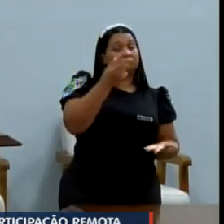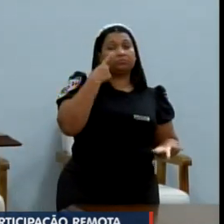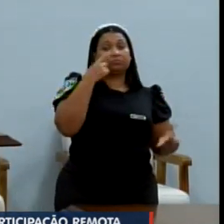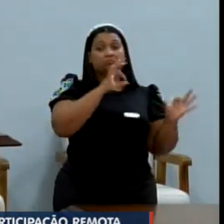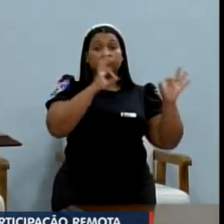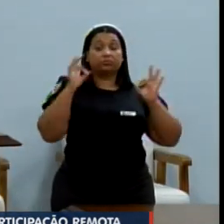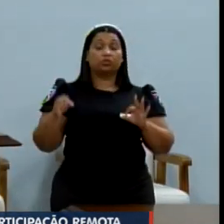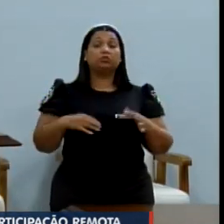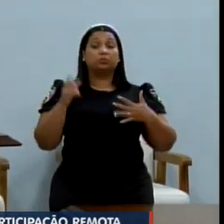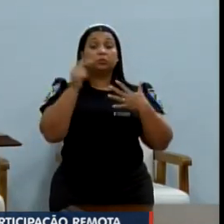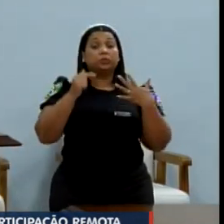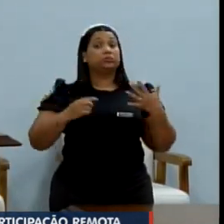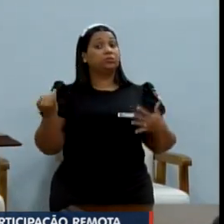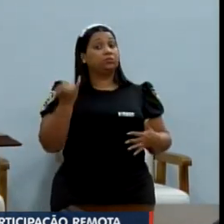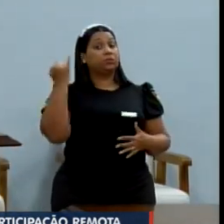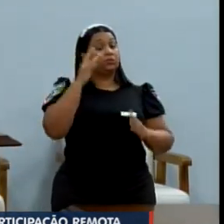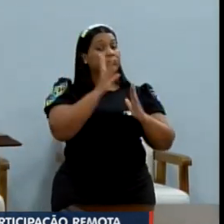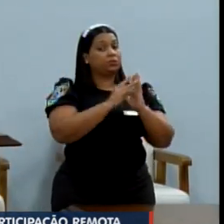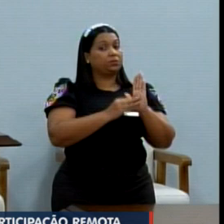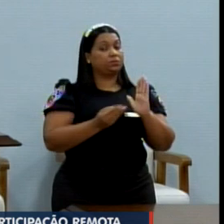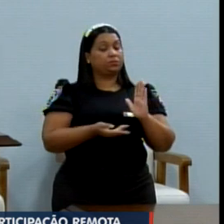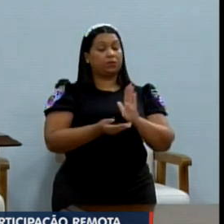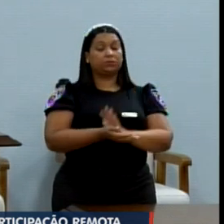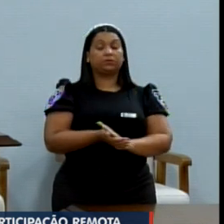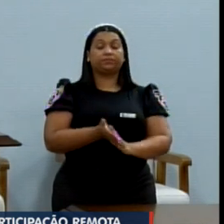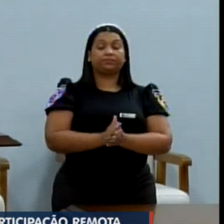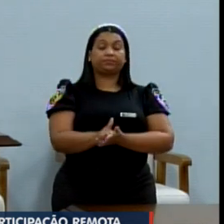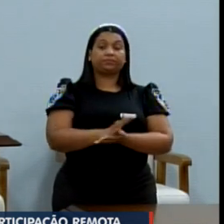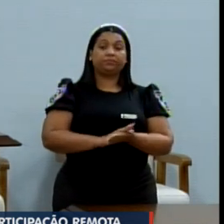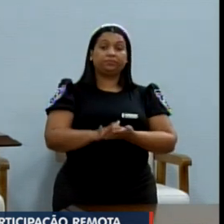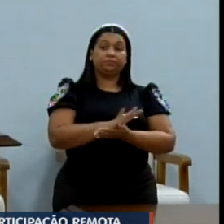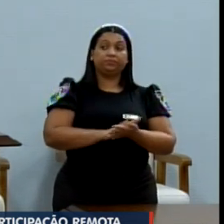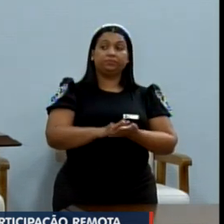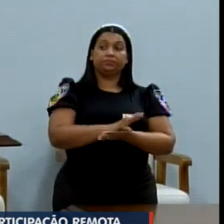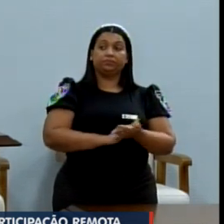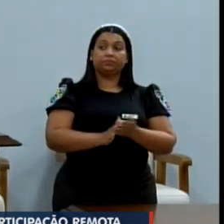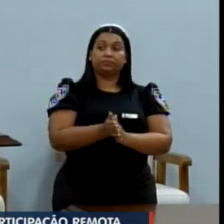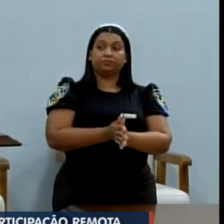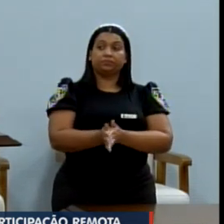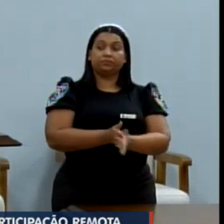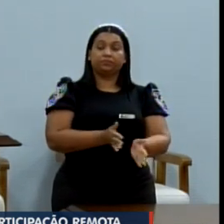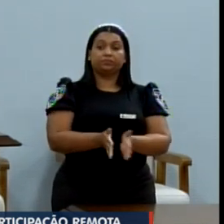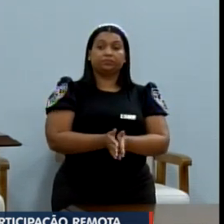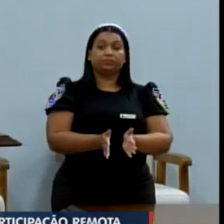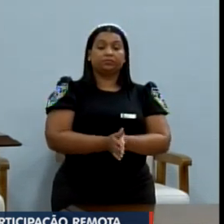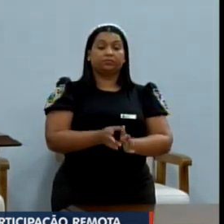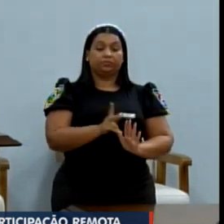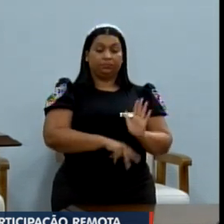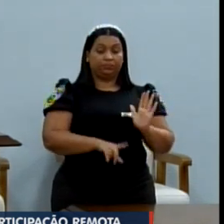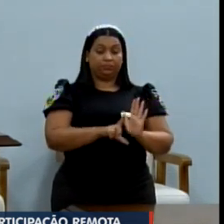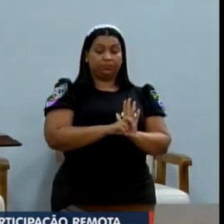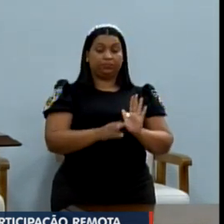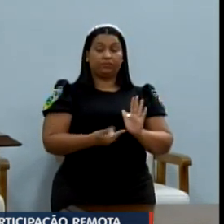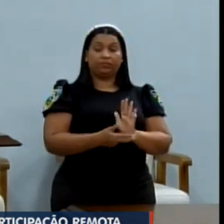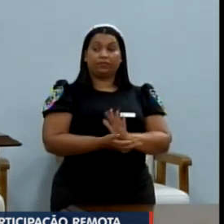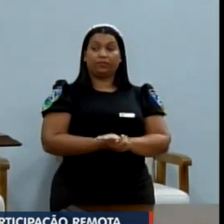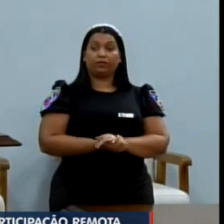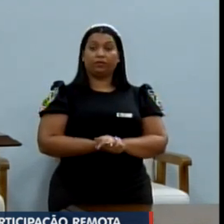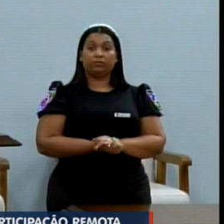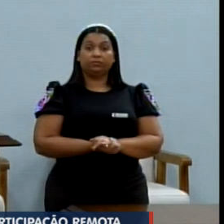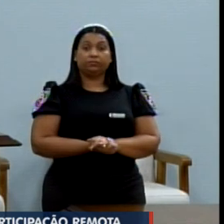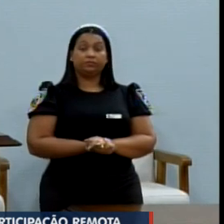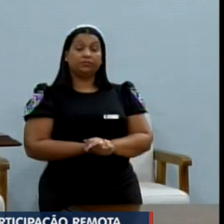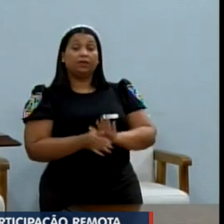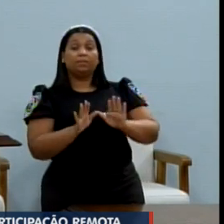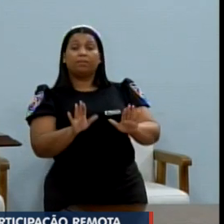temos assuntos importantíssimos na pauta materializados em projetos de lei